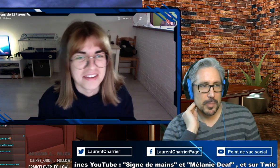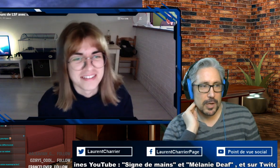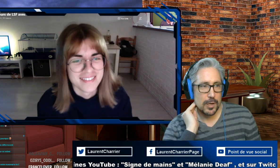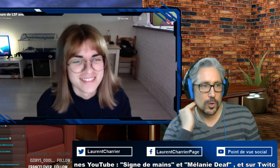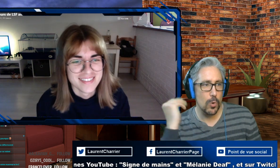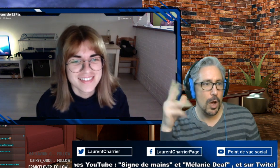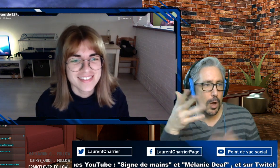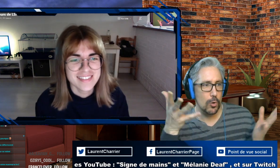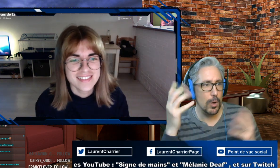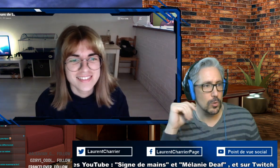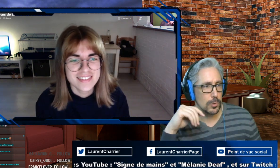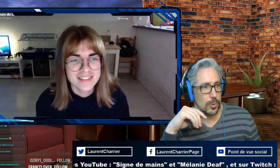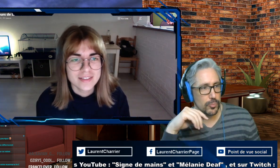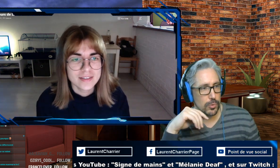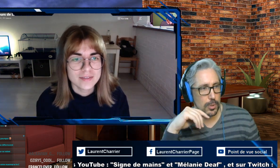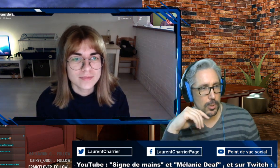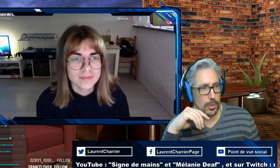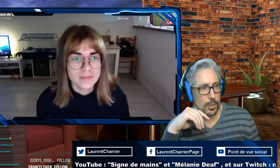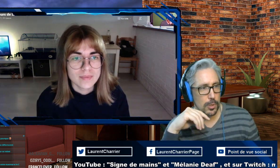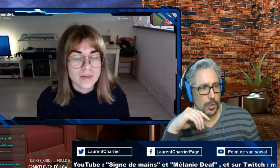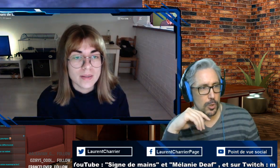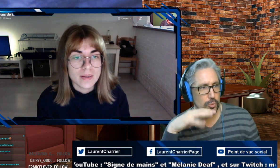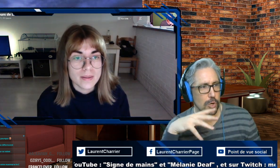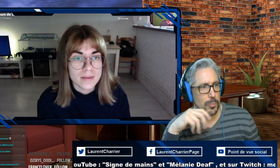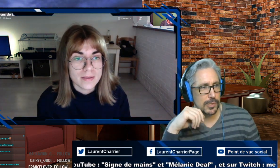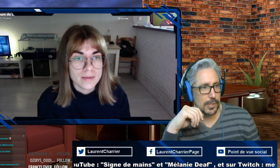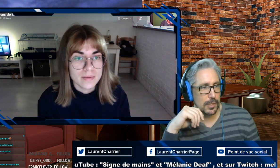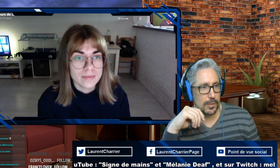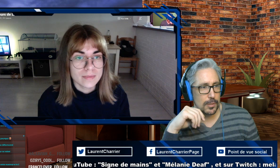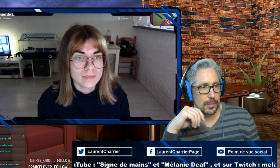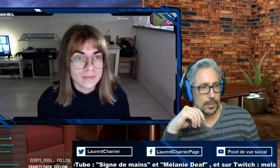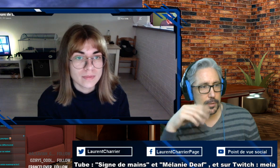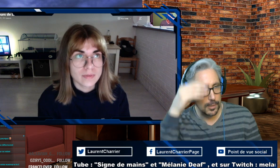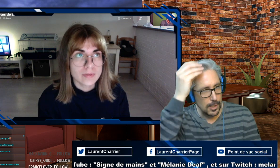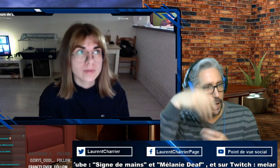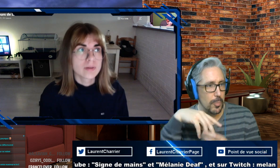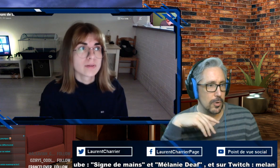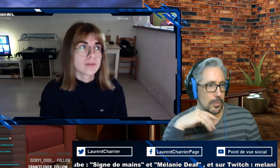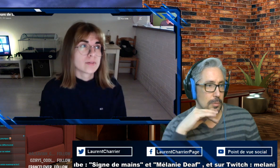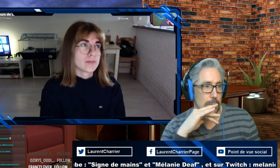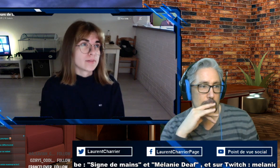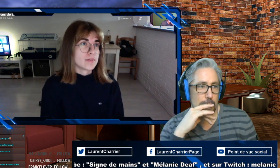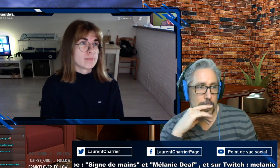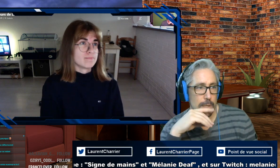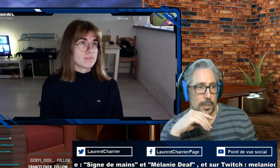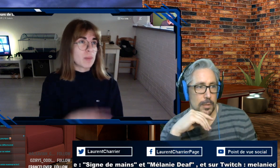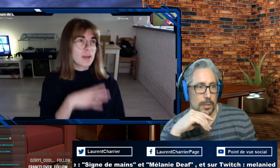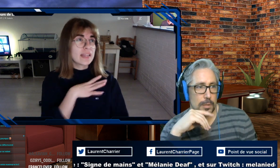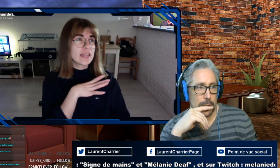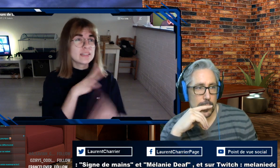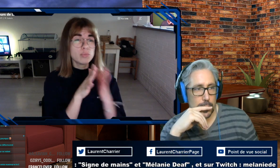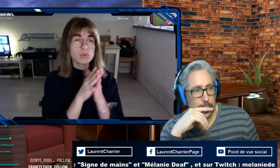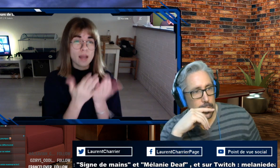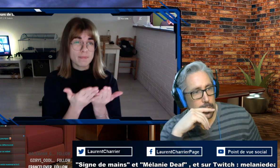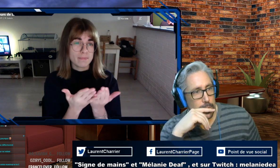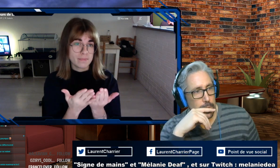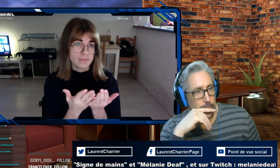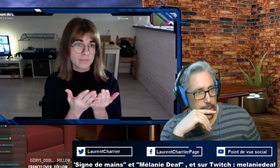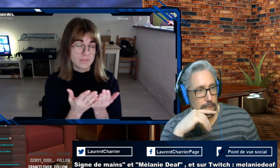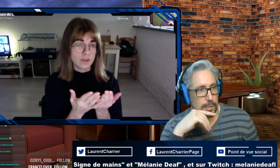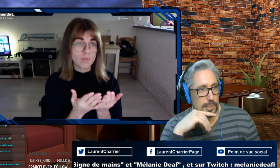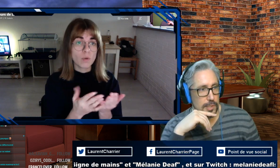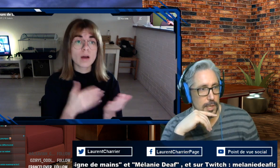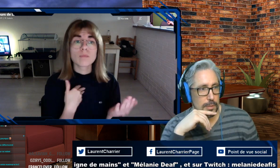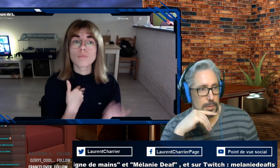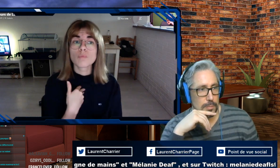Et la Je main, quoi d'autre pour commencer à apprendre? Après, il y a des bouquins.